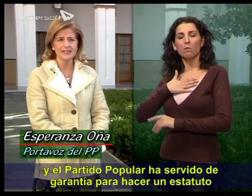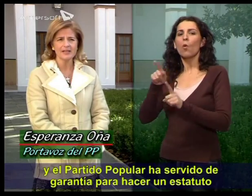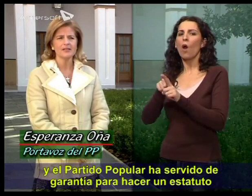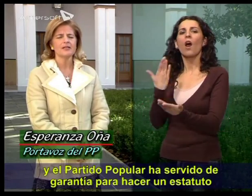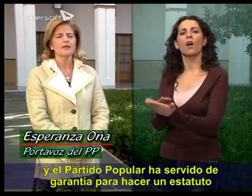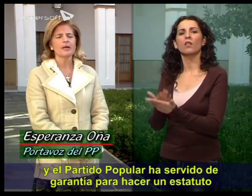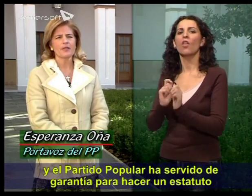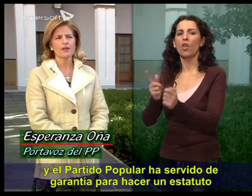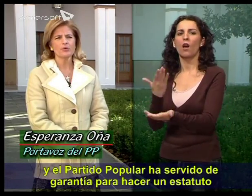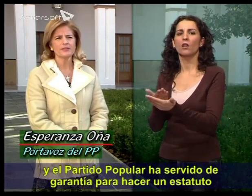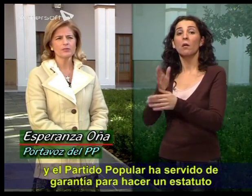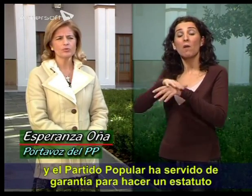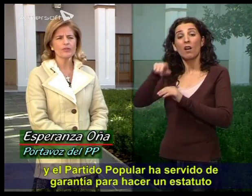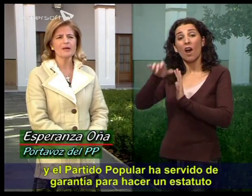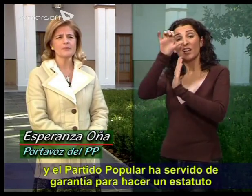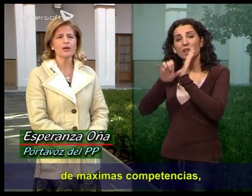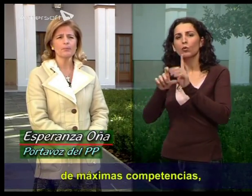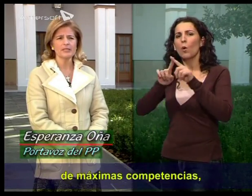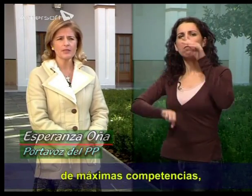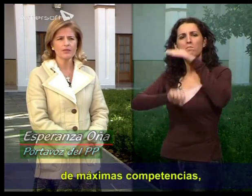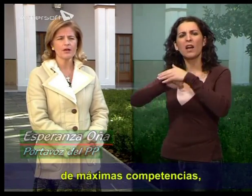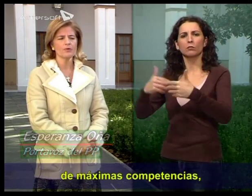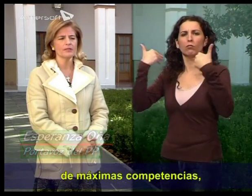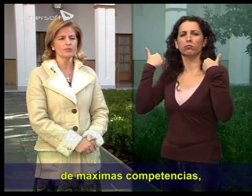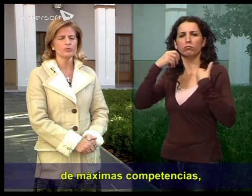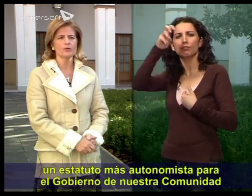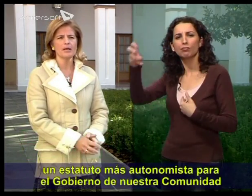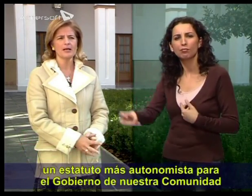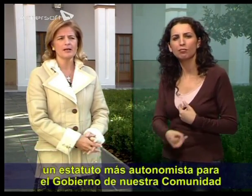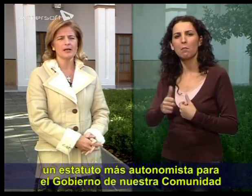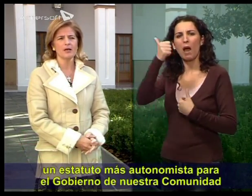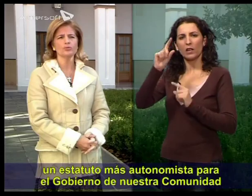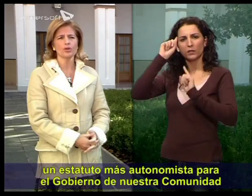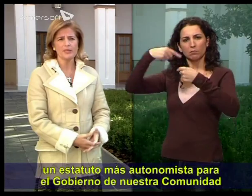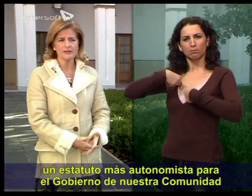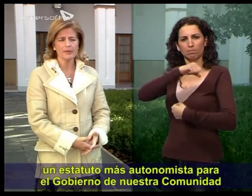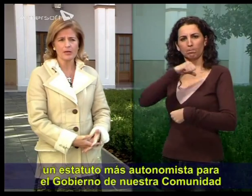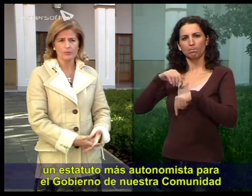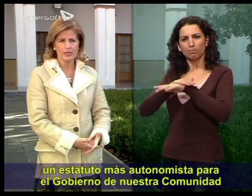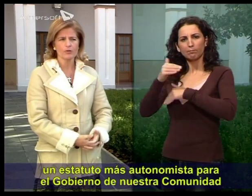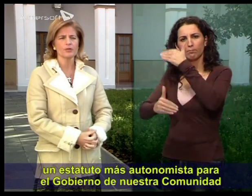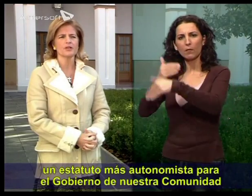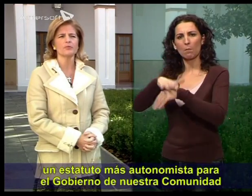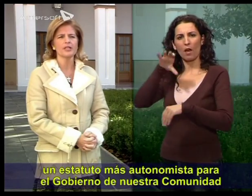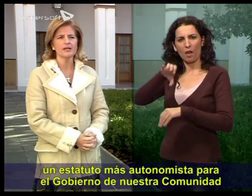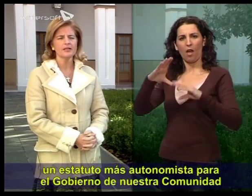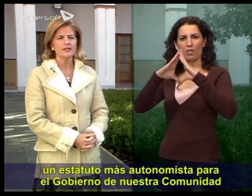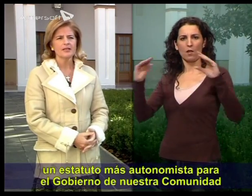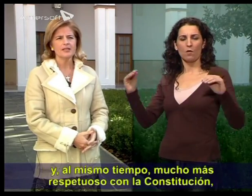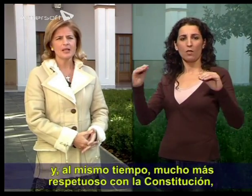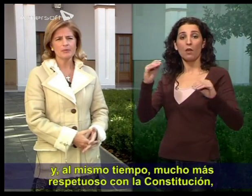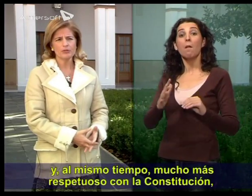de garantía para hacer un estatuto de máximas competencias, un estatuto más autonomista para el gobierno de nuestra